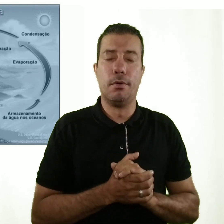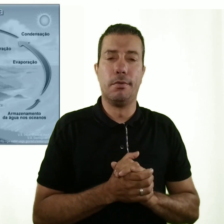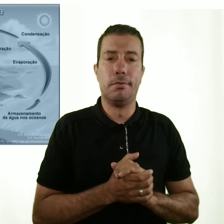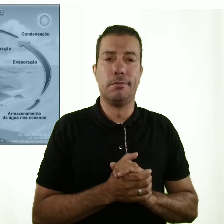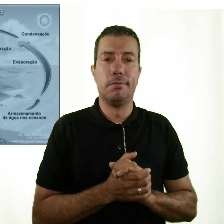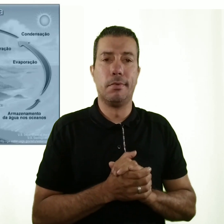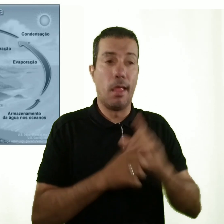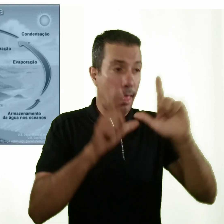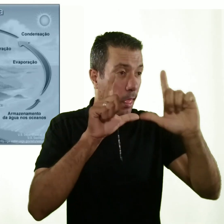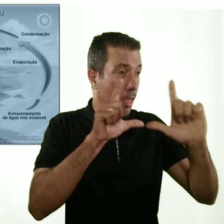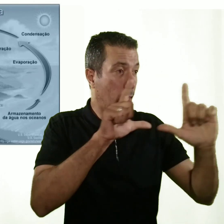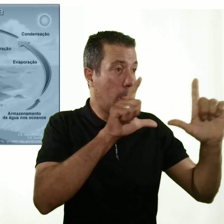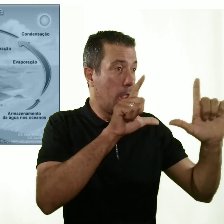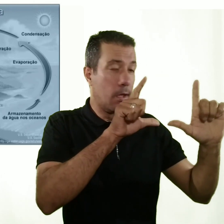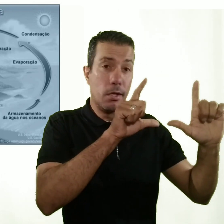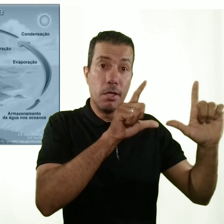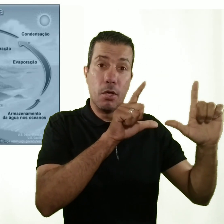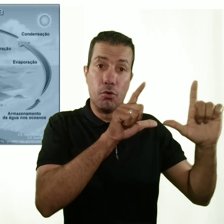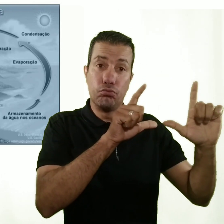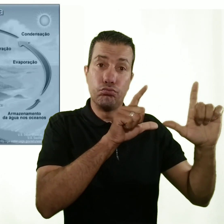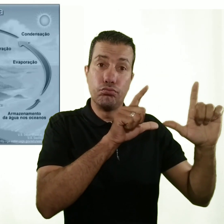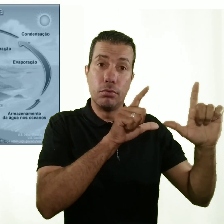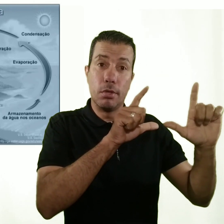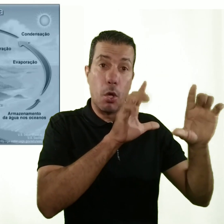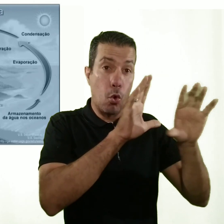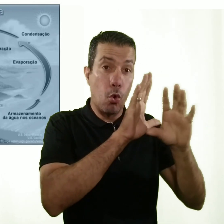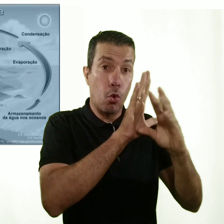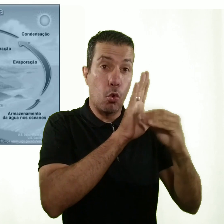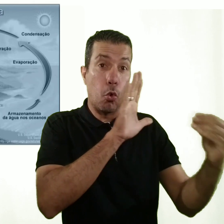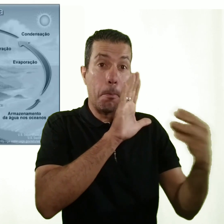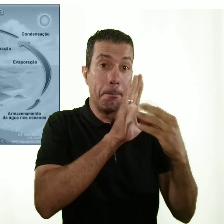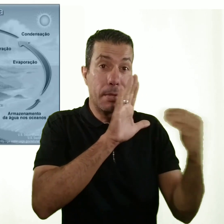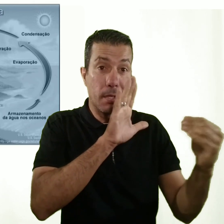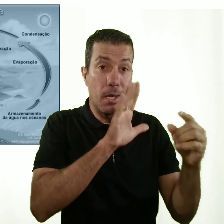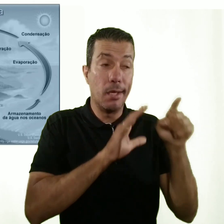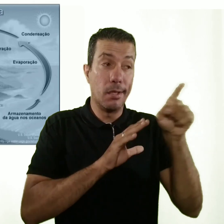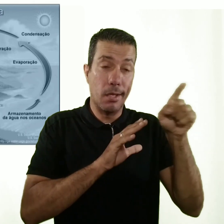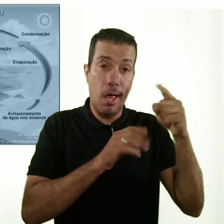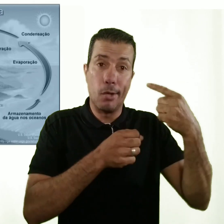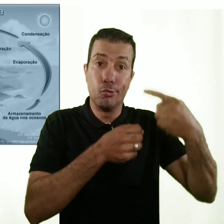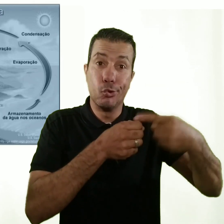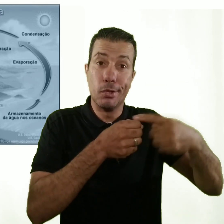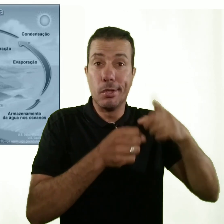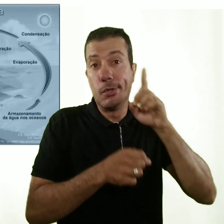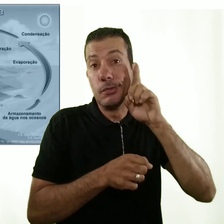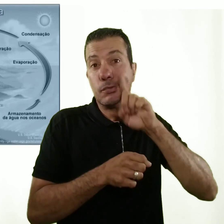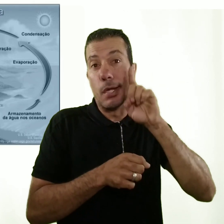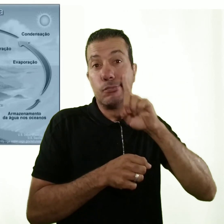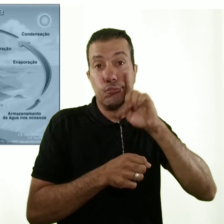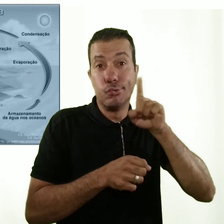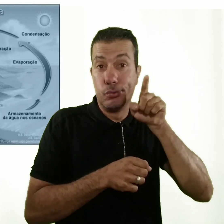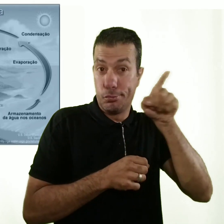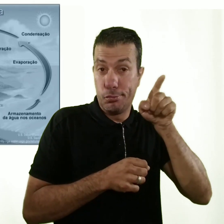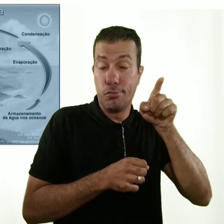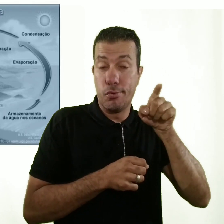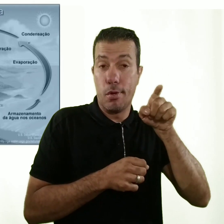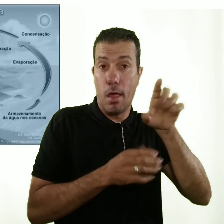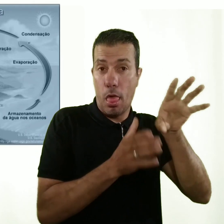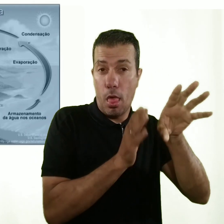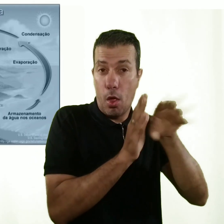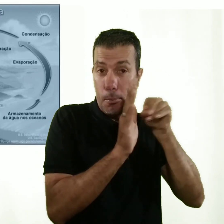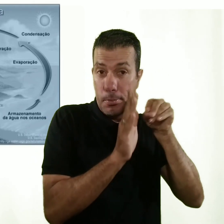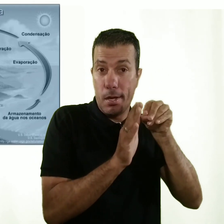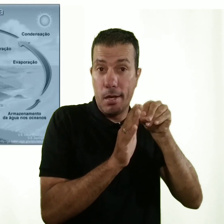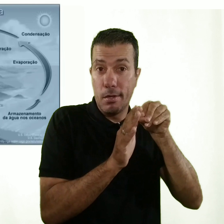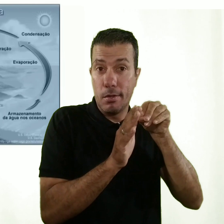figura que eu chupei do Departamento do Interior dos Estados Unidos, do Levantamento